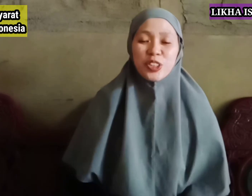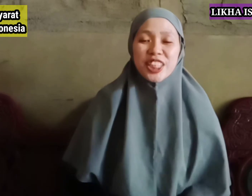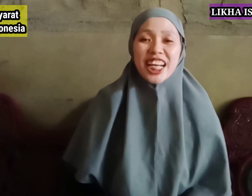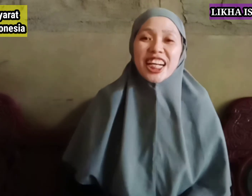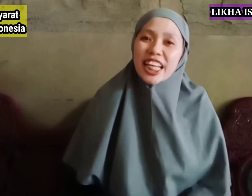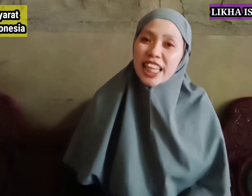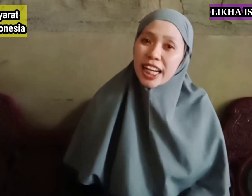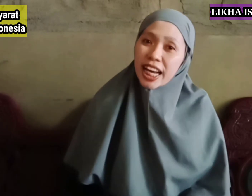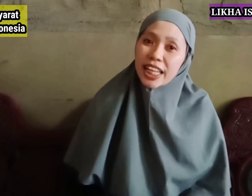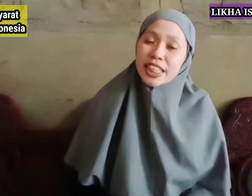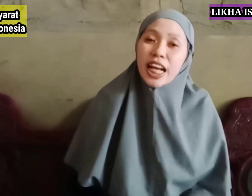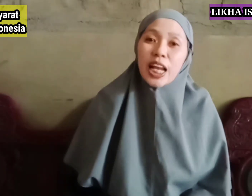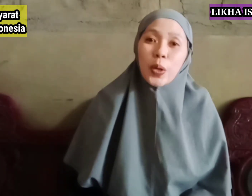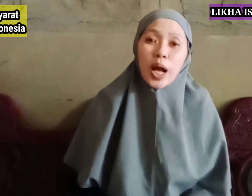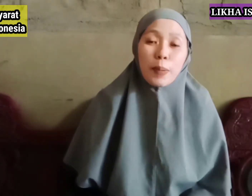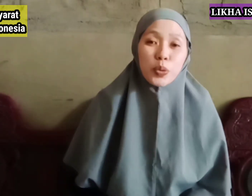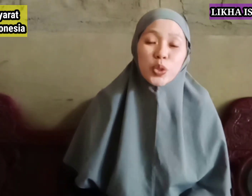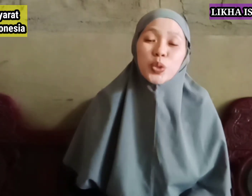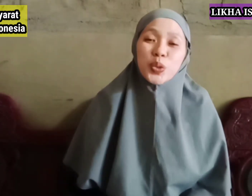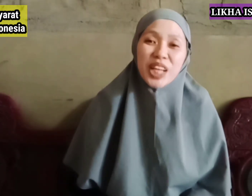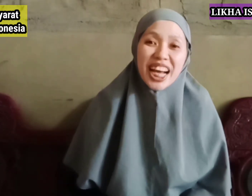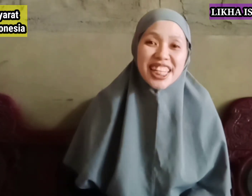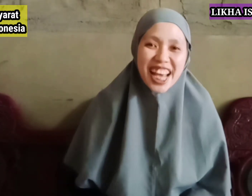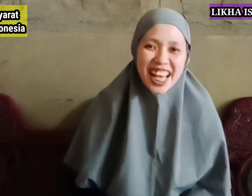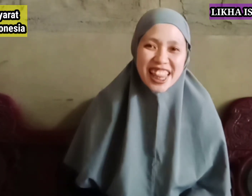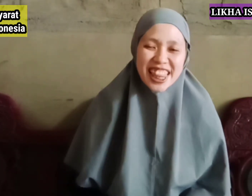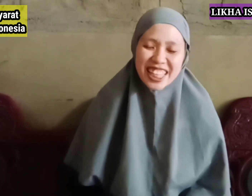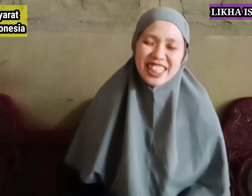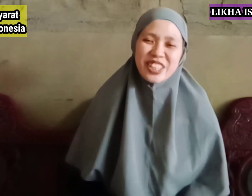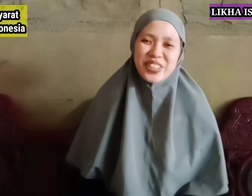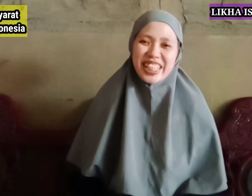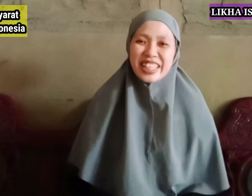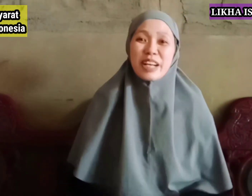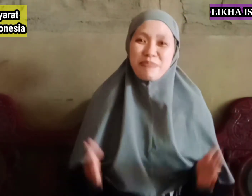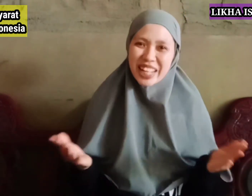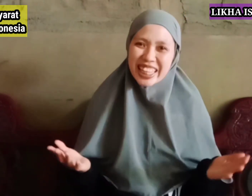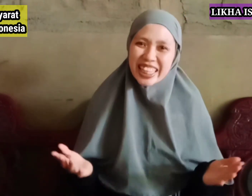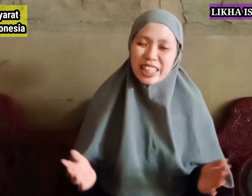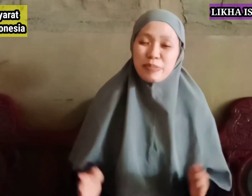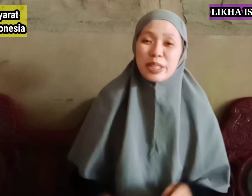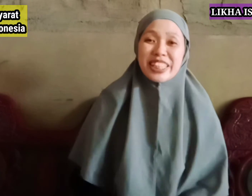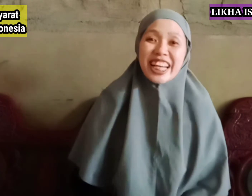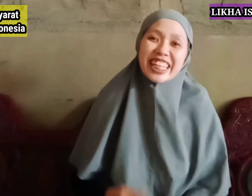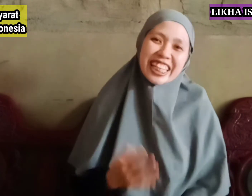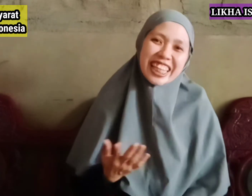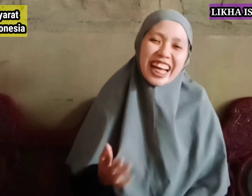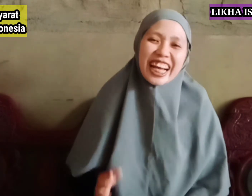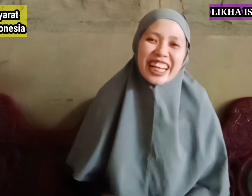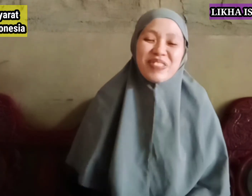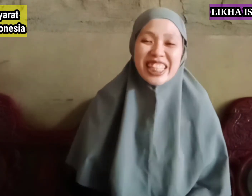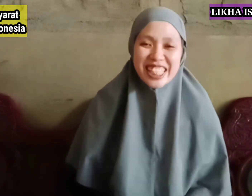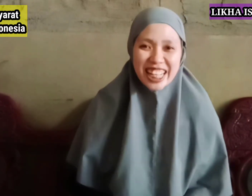selanjutnya, katakan kalau kamu sudah datang gitu ya. Perhatikan ya teman-teman ya, kita akan